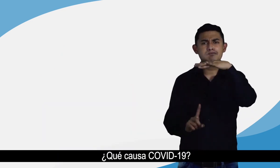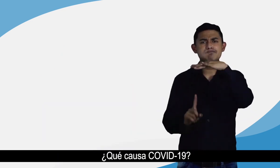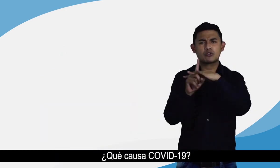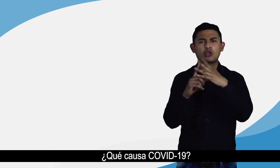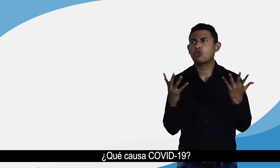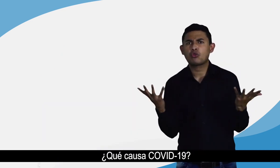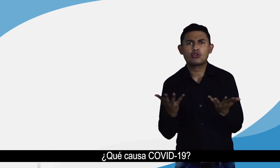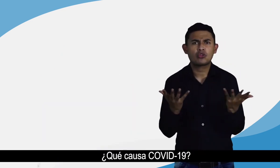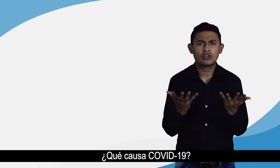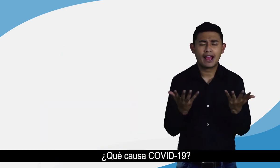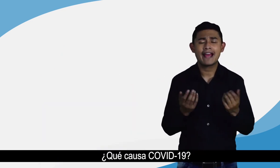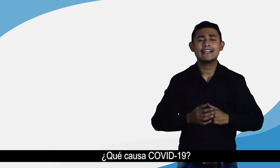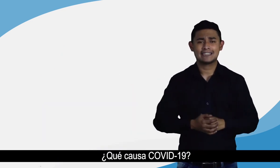¿Qué causa COVID-19?